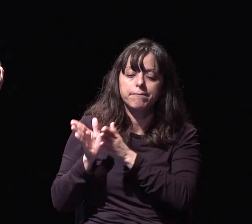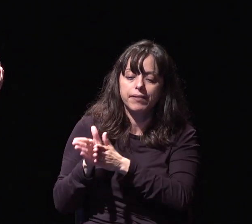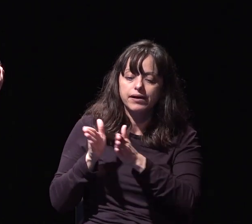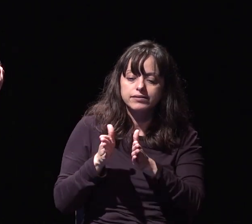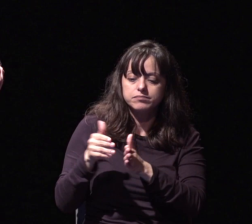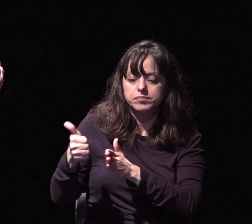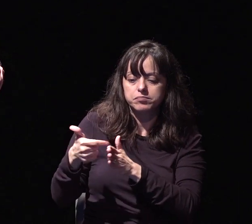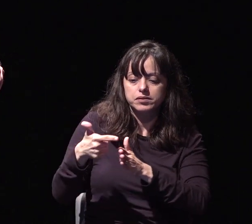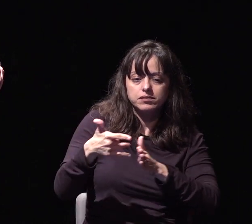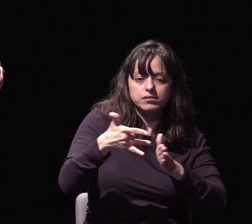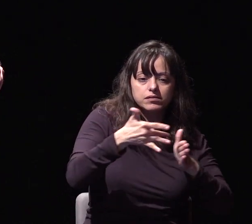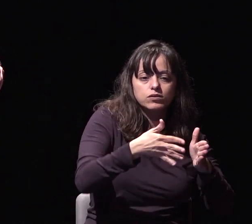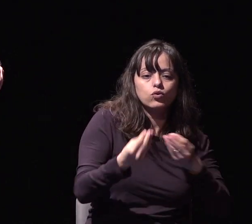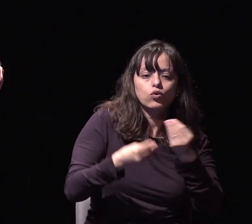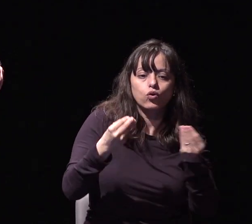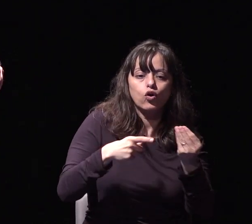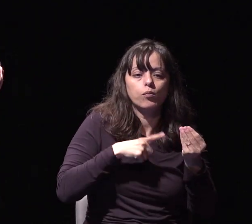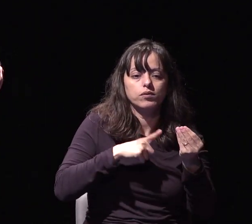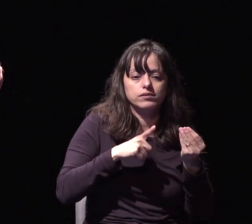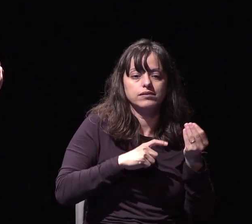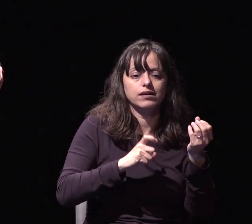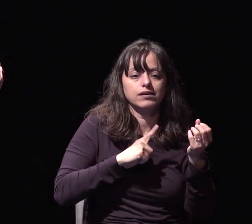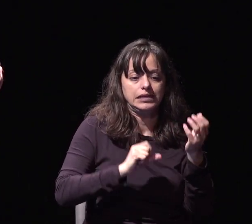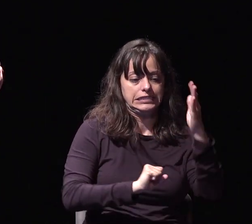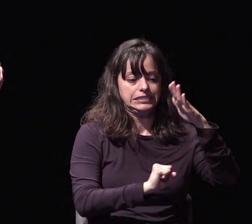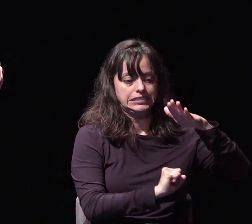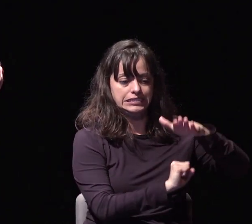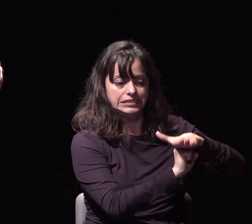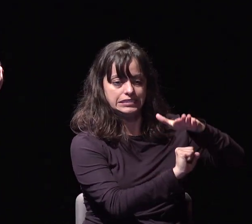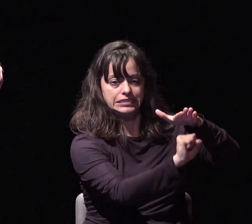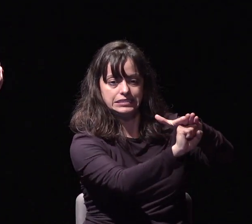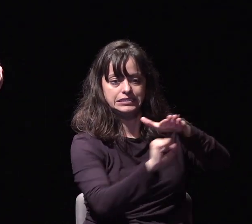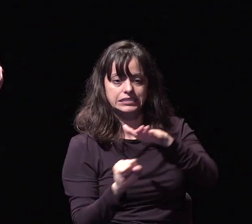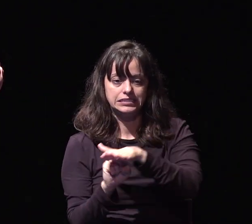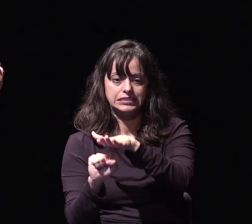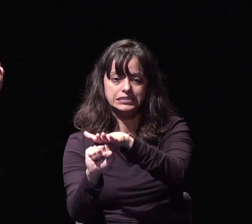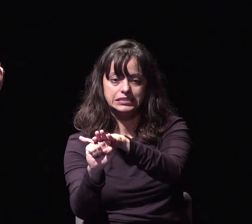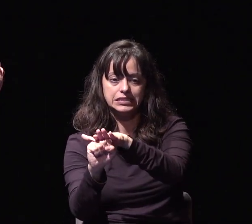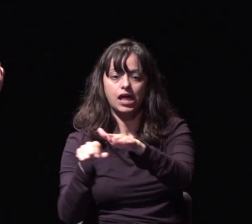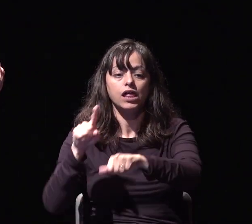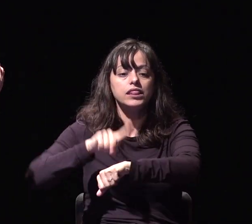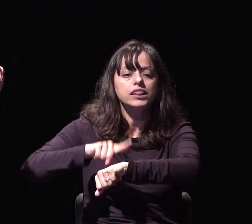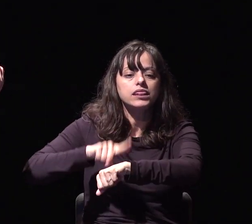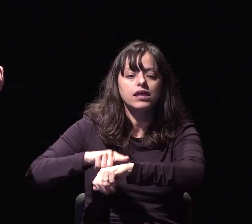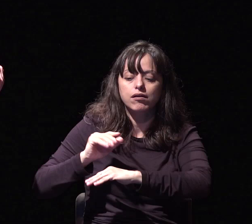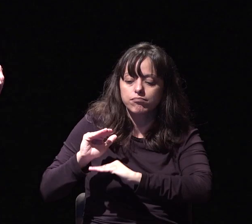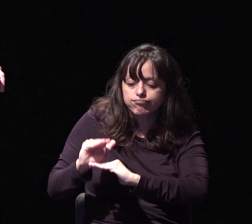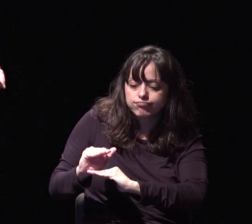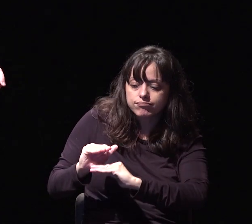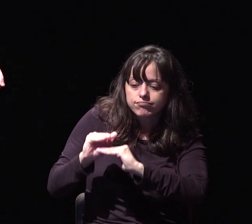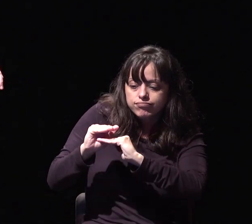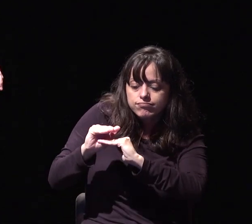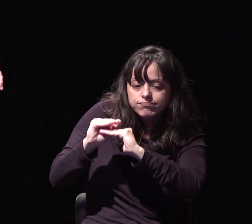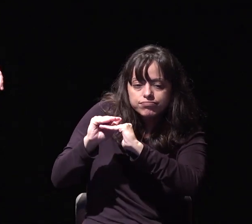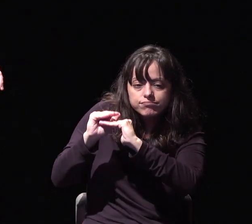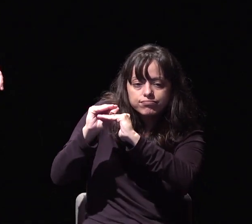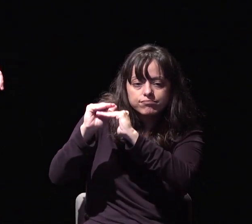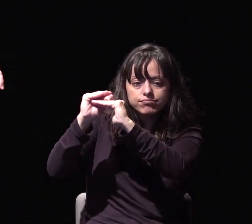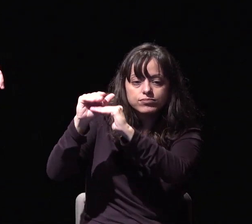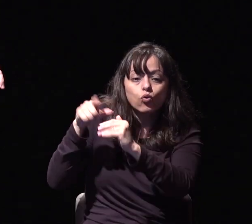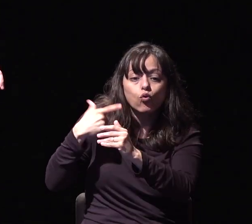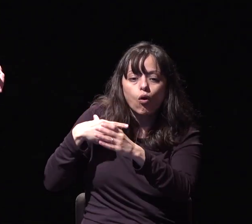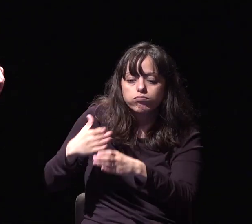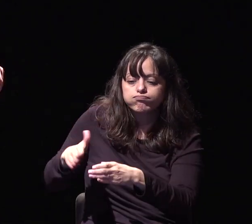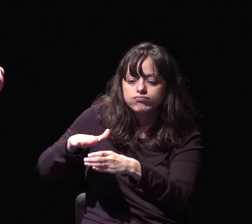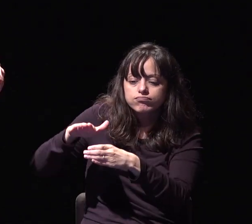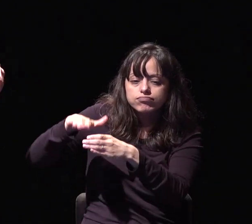feitos para fazer a estrutura de concreto, para fazer a proteção, o tempo das coisas. E o projeto é